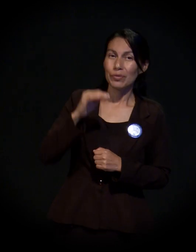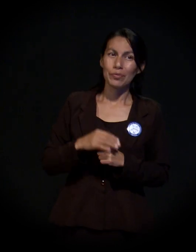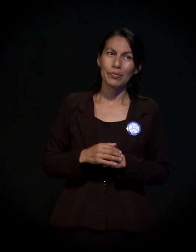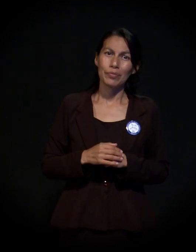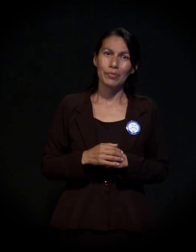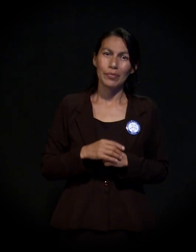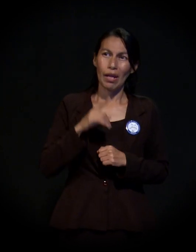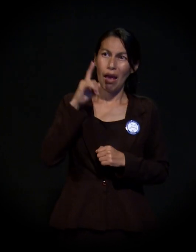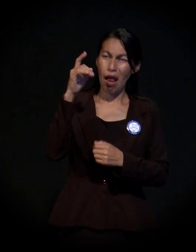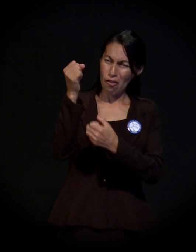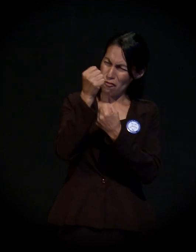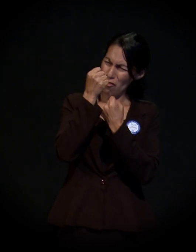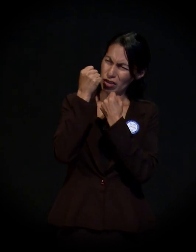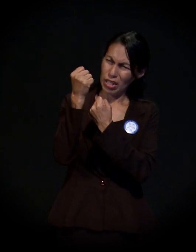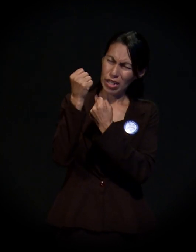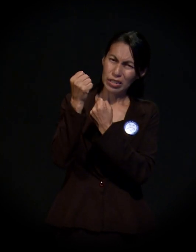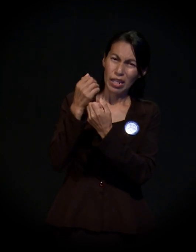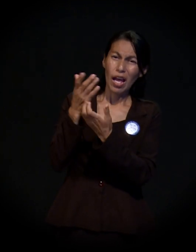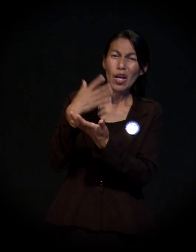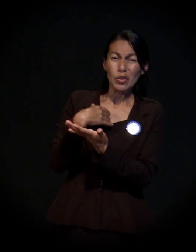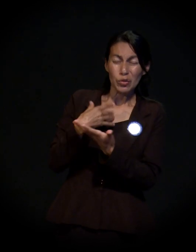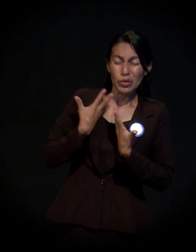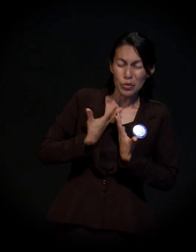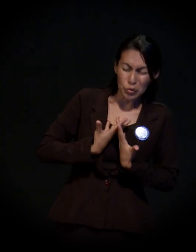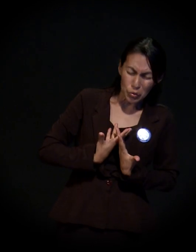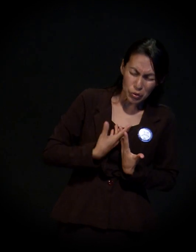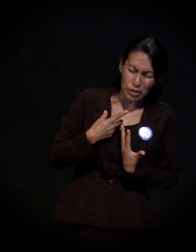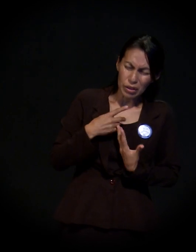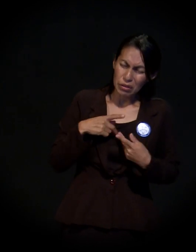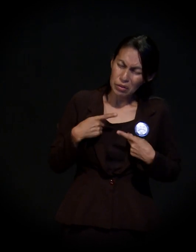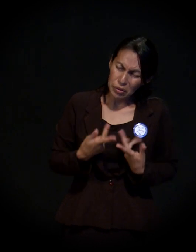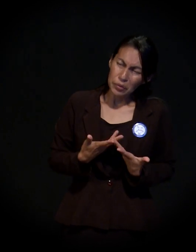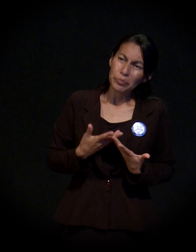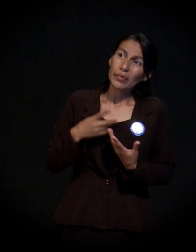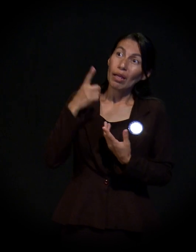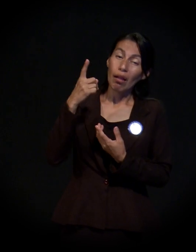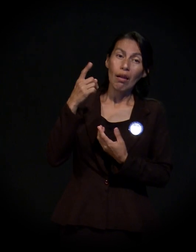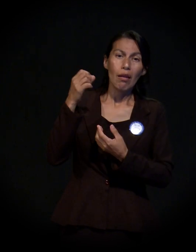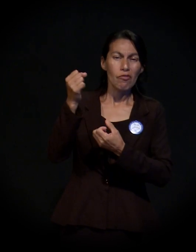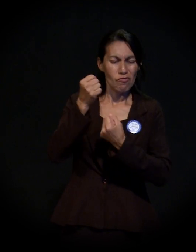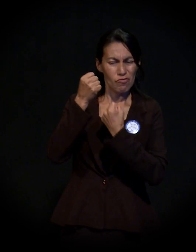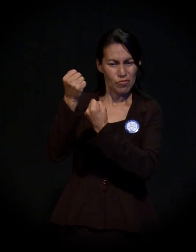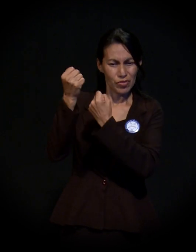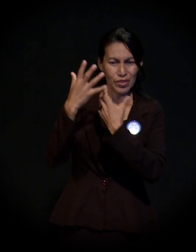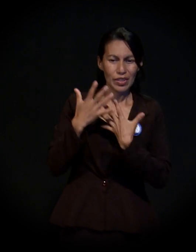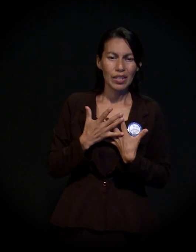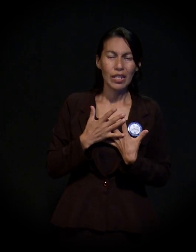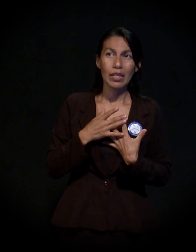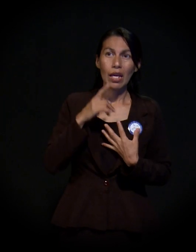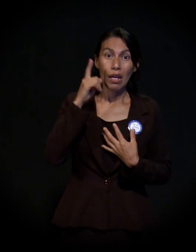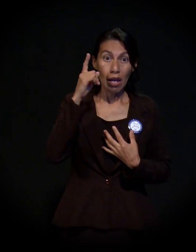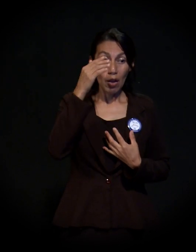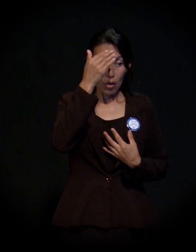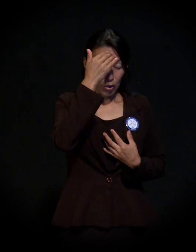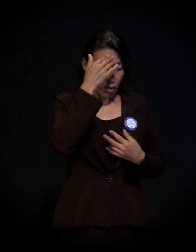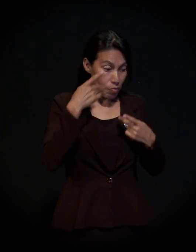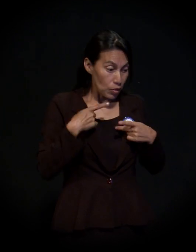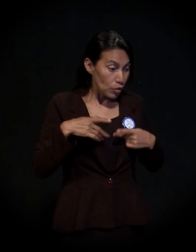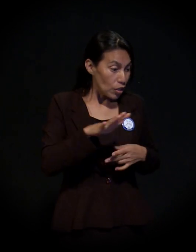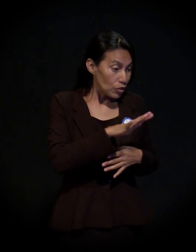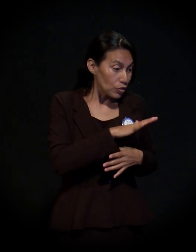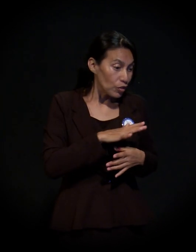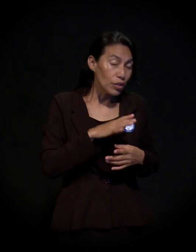día de la angustia. Y conoce a los que en él se refugian. Amén. Yo sé